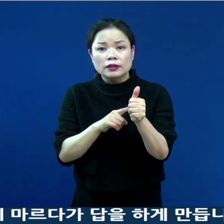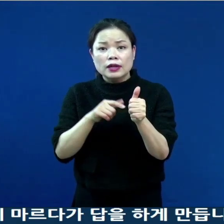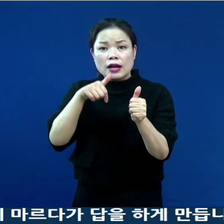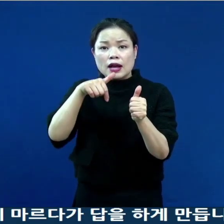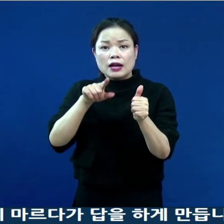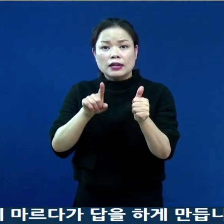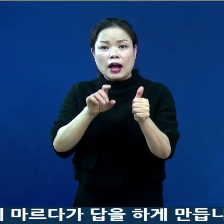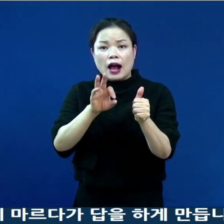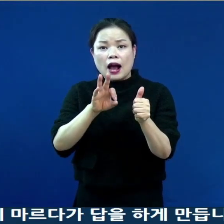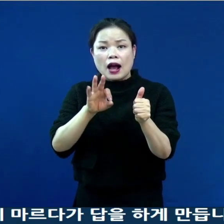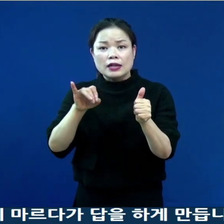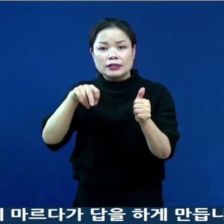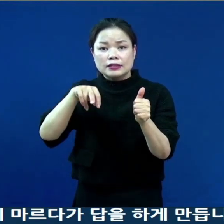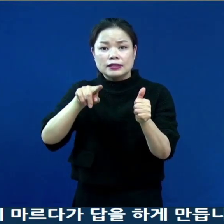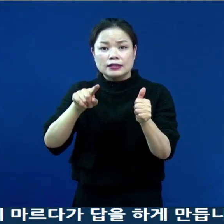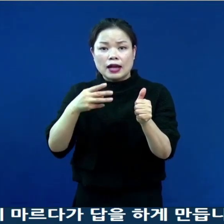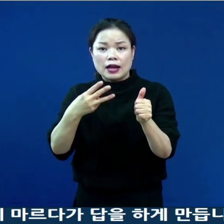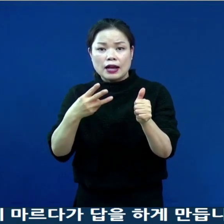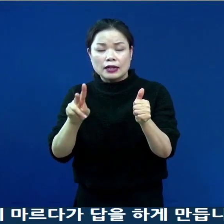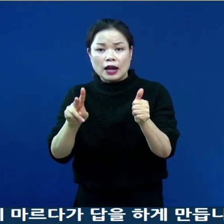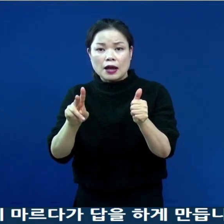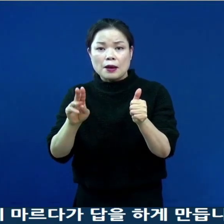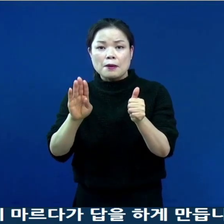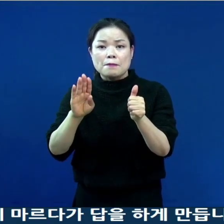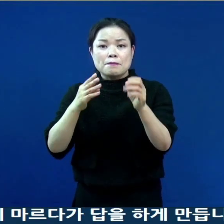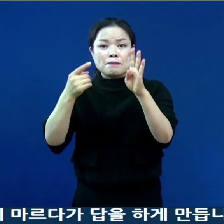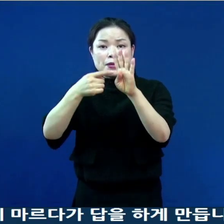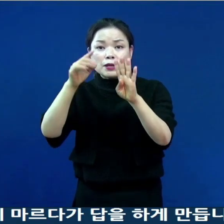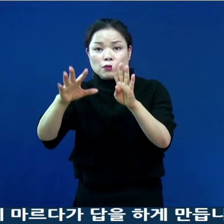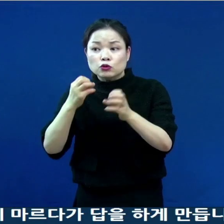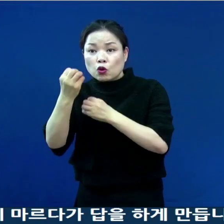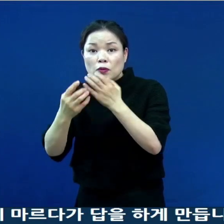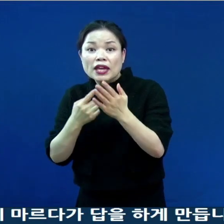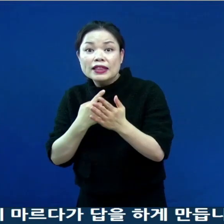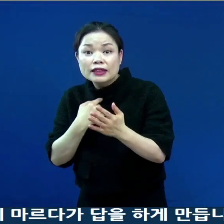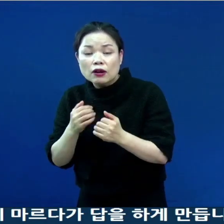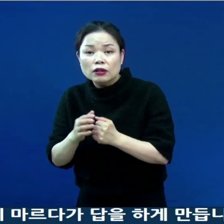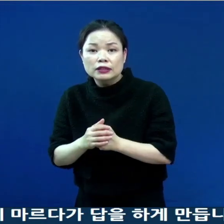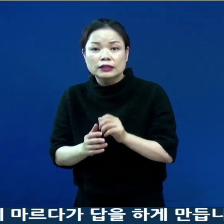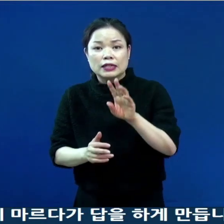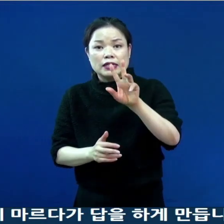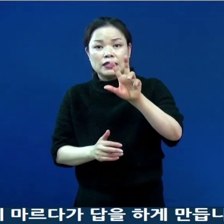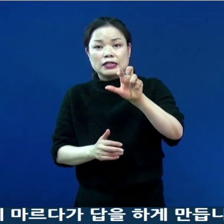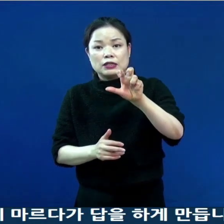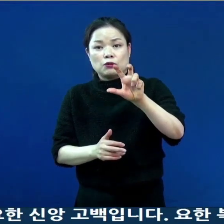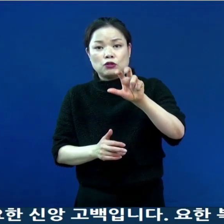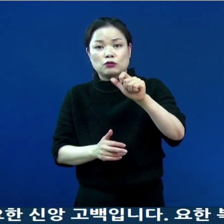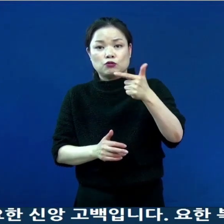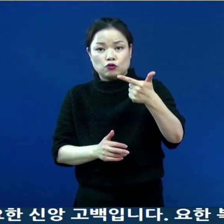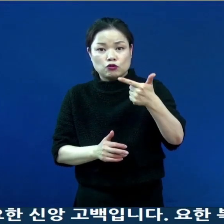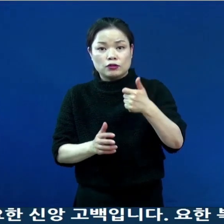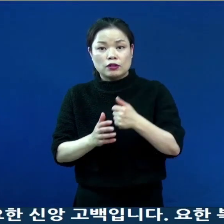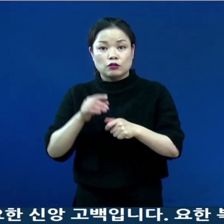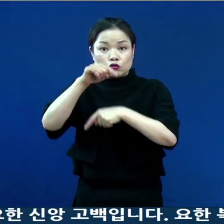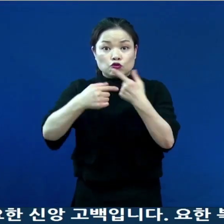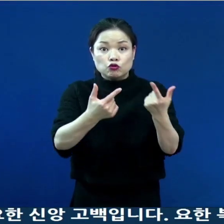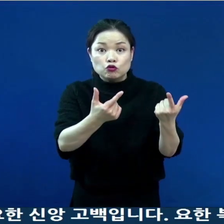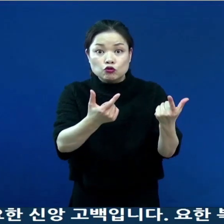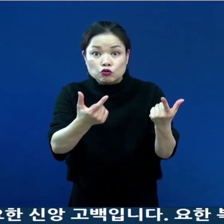가이사라 빌립보에서 했던 고백에 해당하는 고백인 거예요. 25절 26절 같이 읽겠습니다.